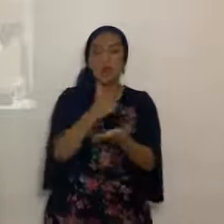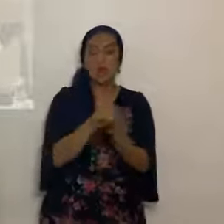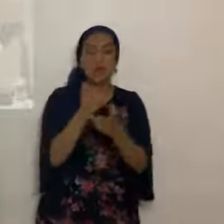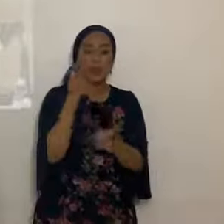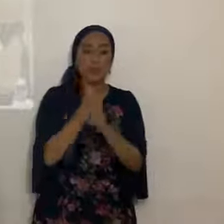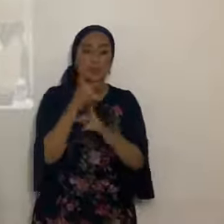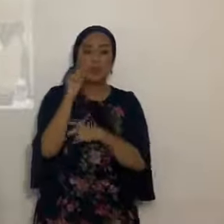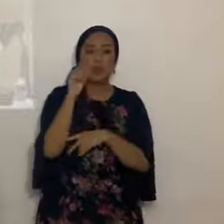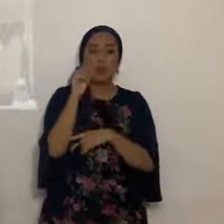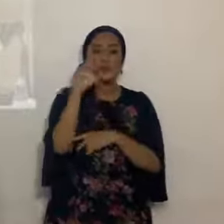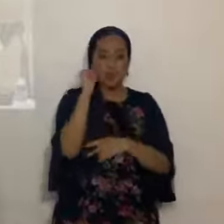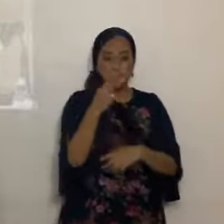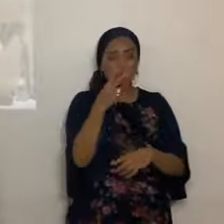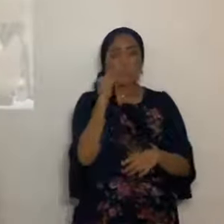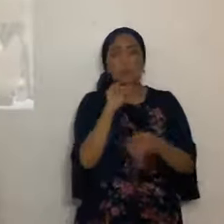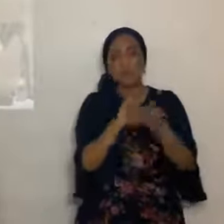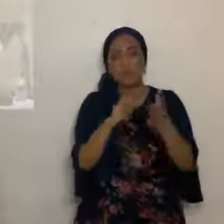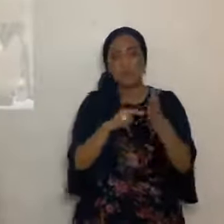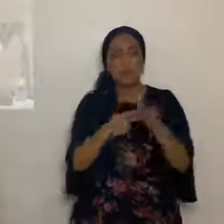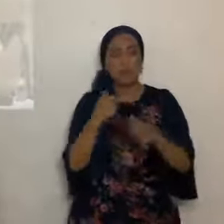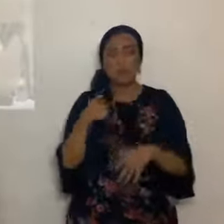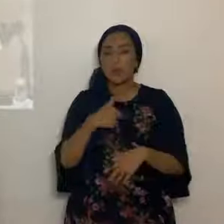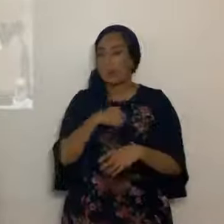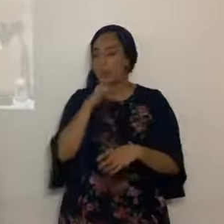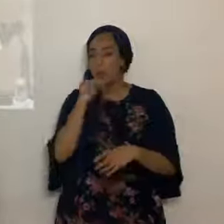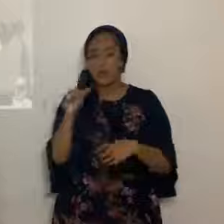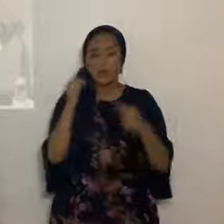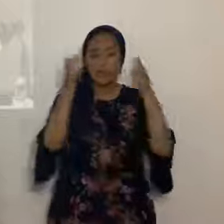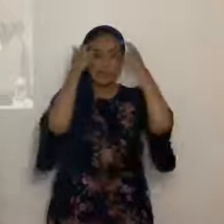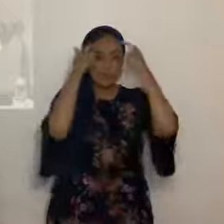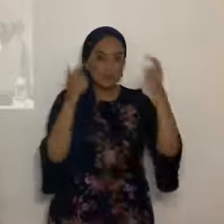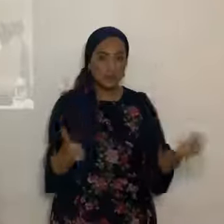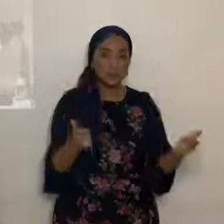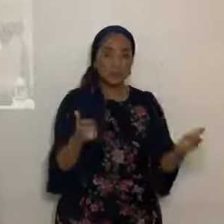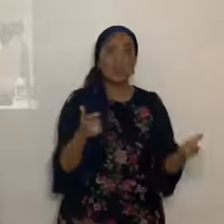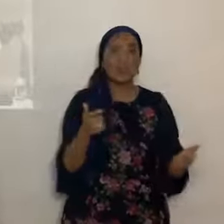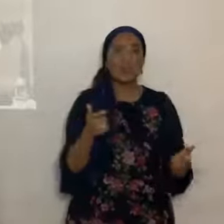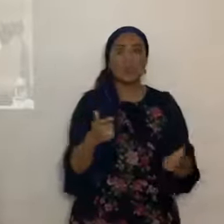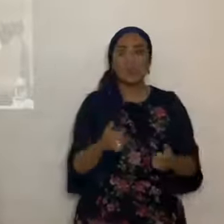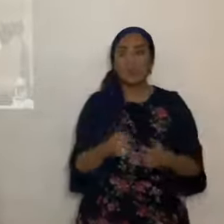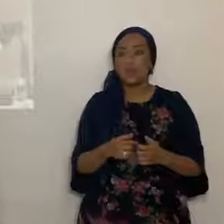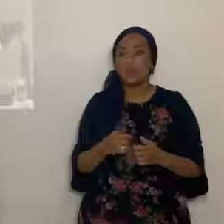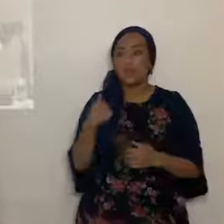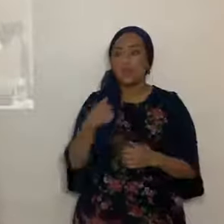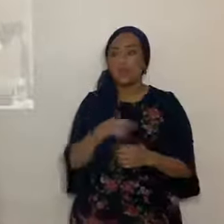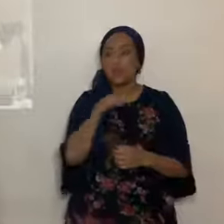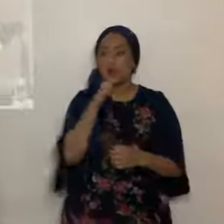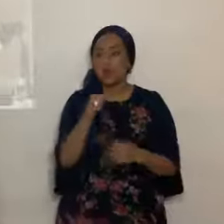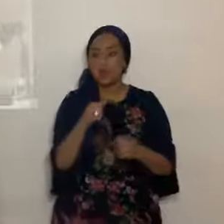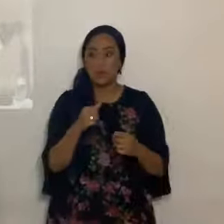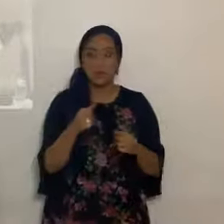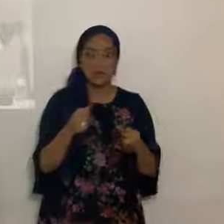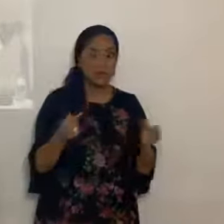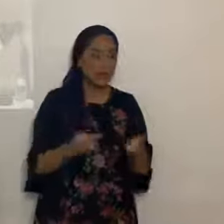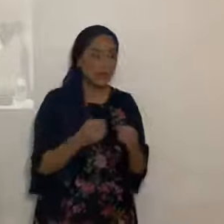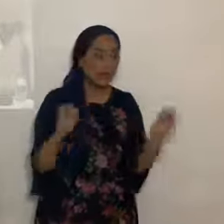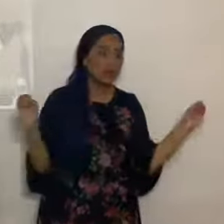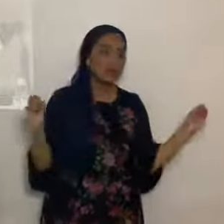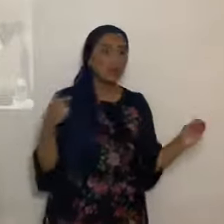la Torá. Y eso quiere decir que no somos orgullosos, no somos deshonestos, no cometemos fraude,